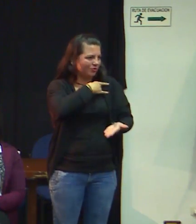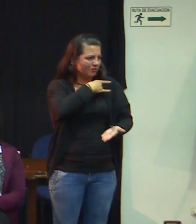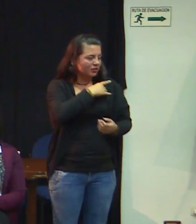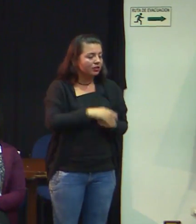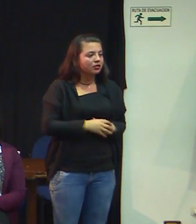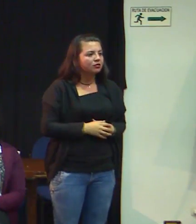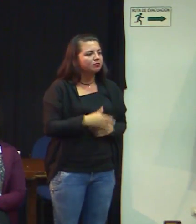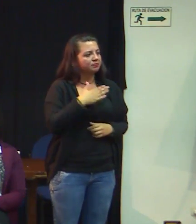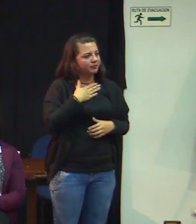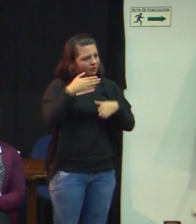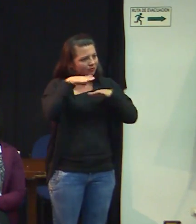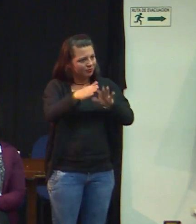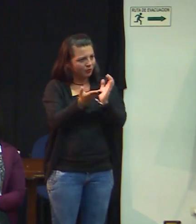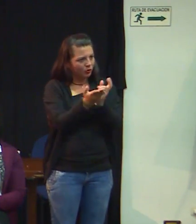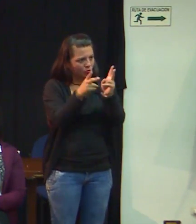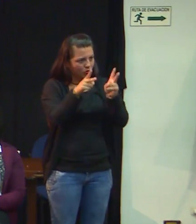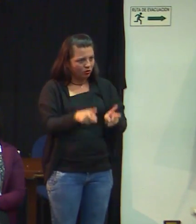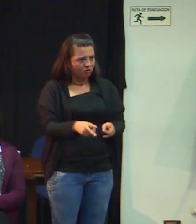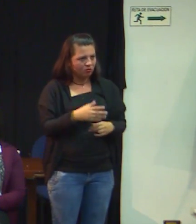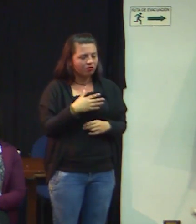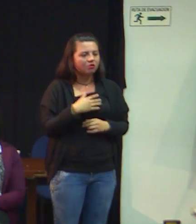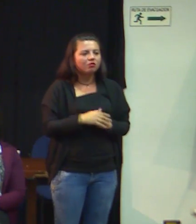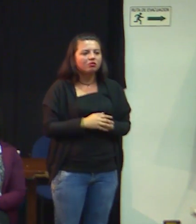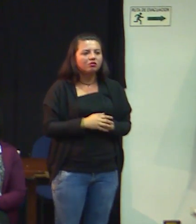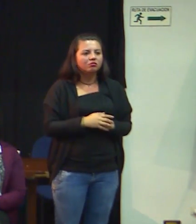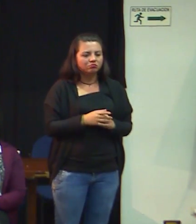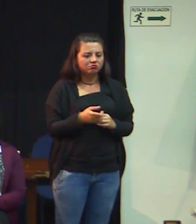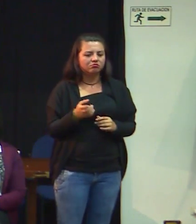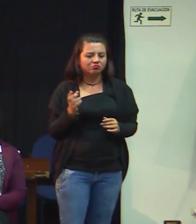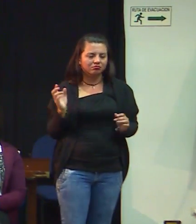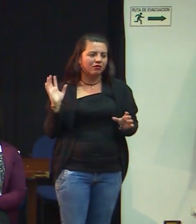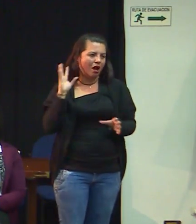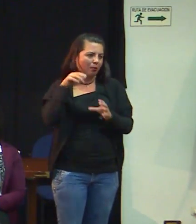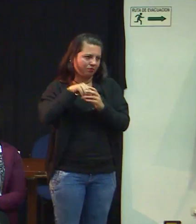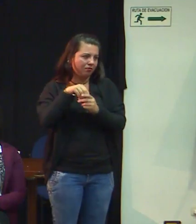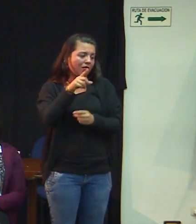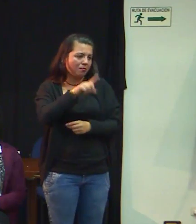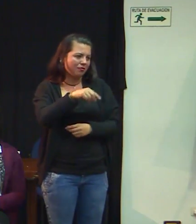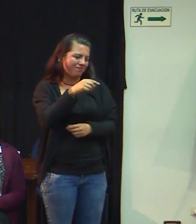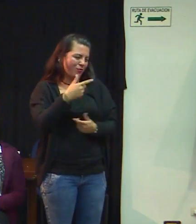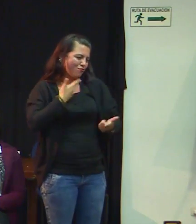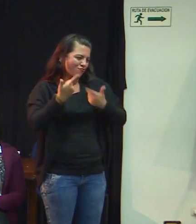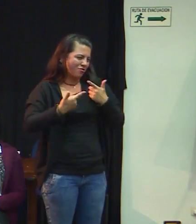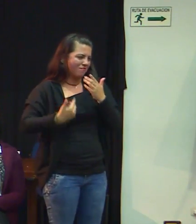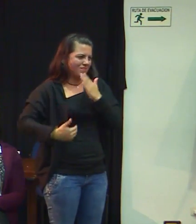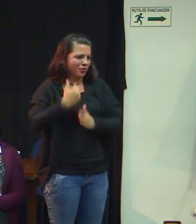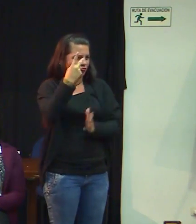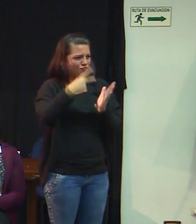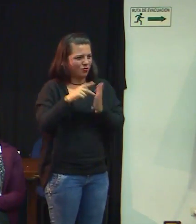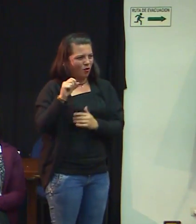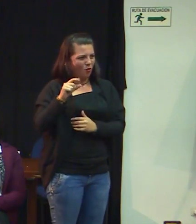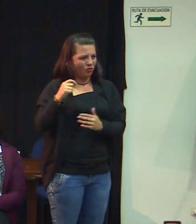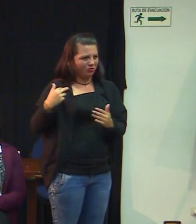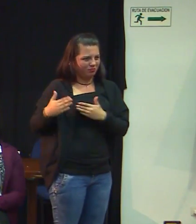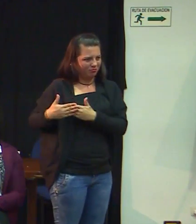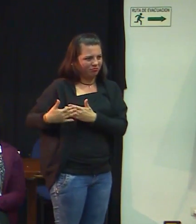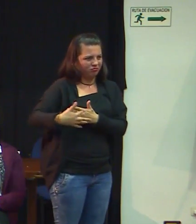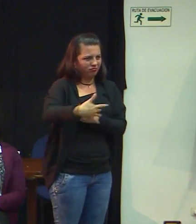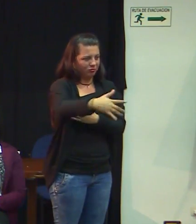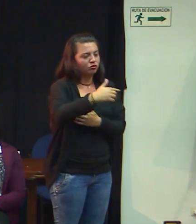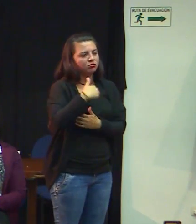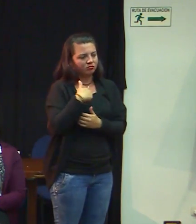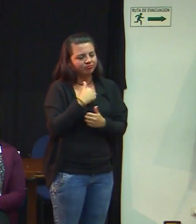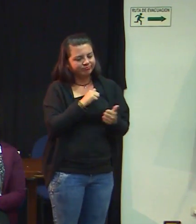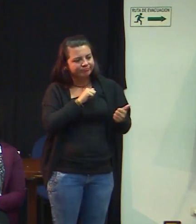Mi representación estudiantil se da en el marco de las luchas también desde el 2011, acompañé pues toda